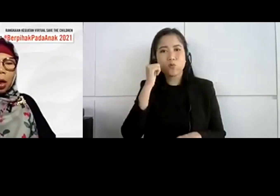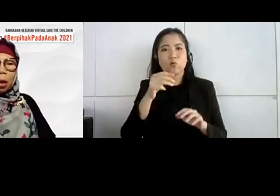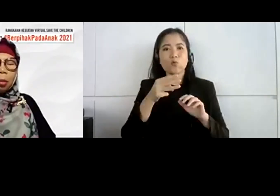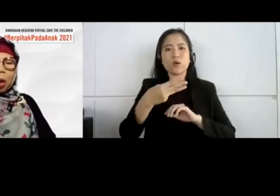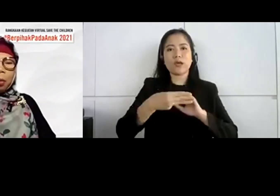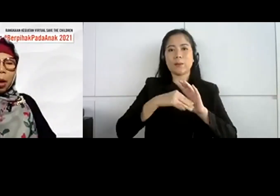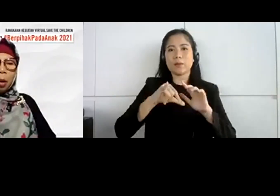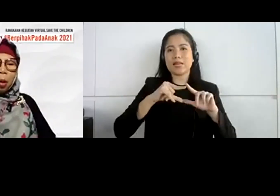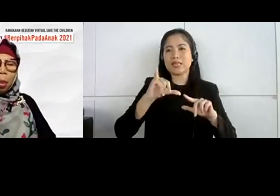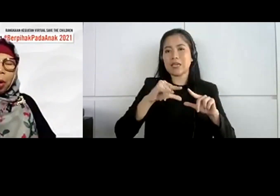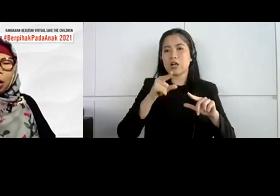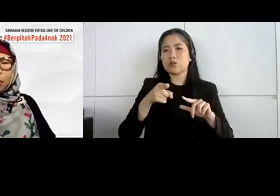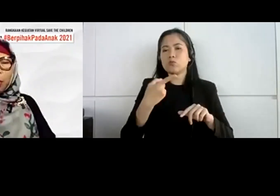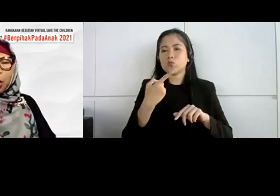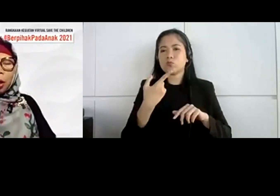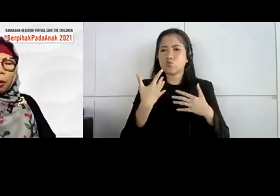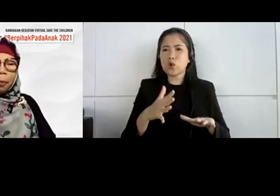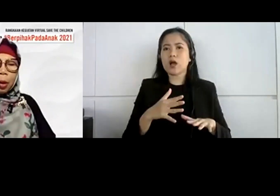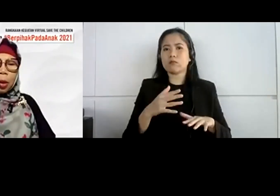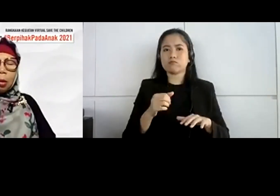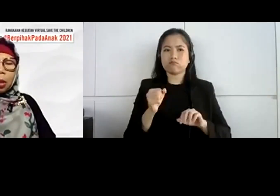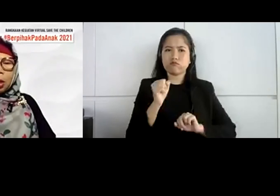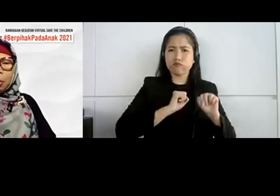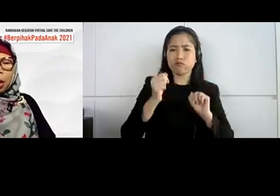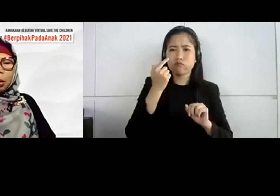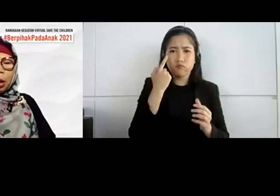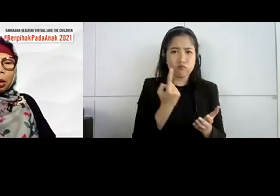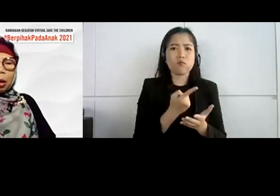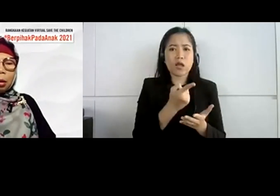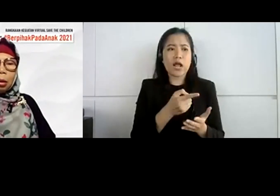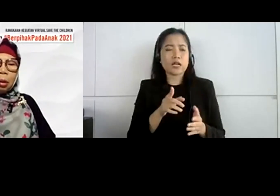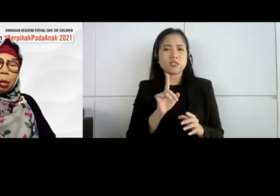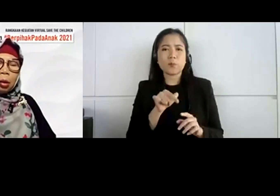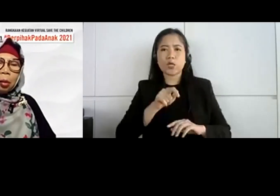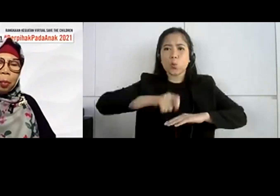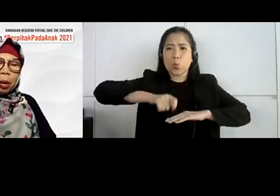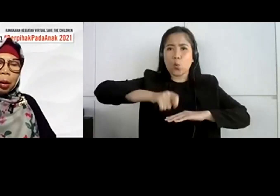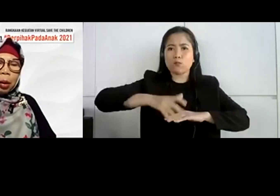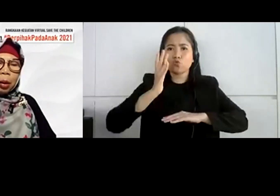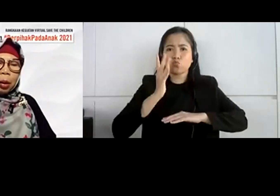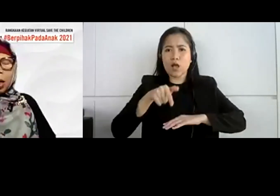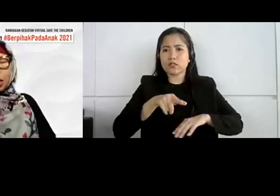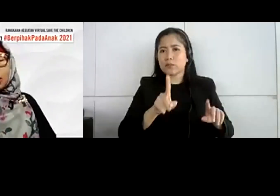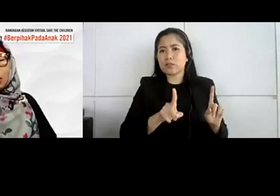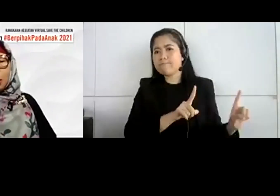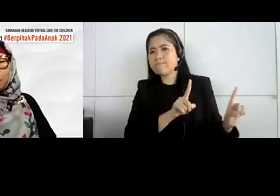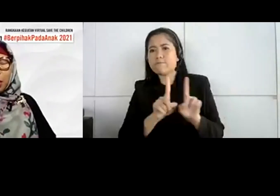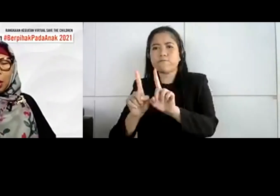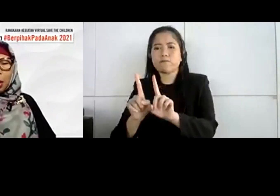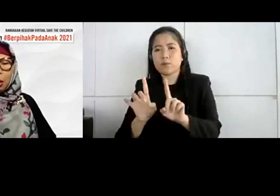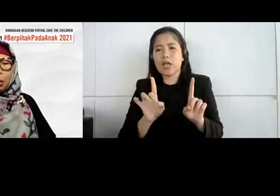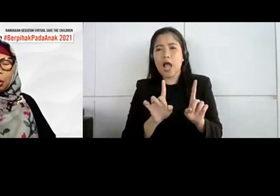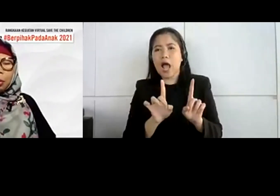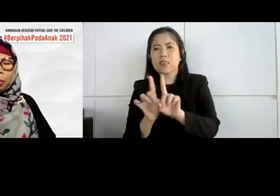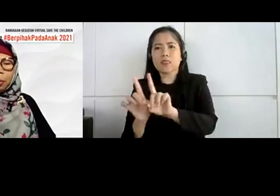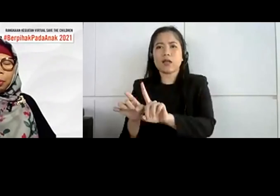aktivitas konkret, bagaimana bahkan memberikan sanksi dan mengantarkan ke tempatnya